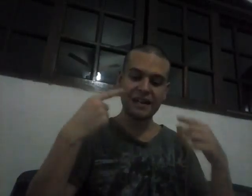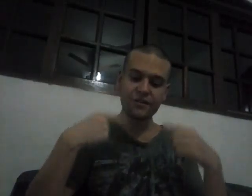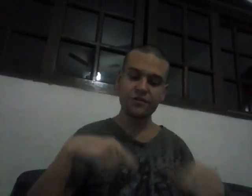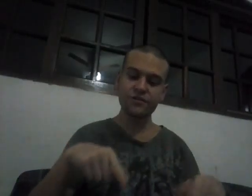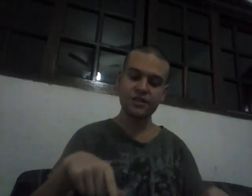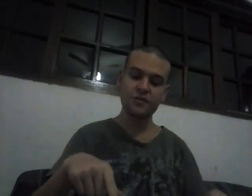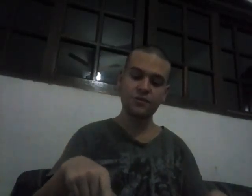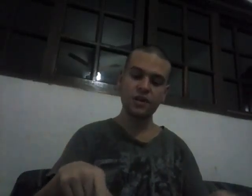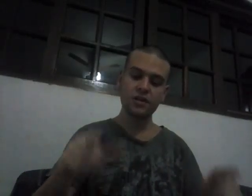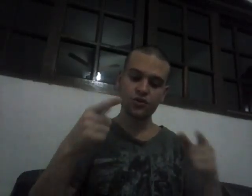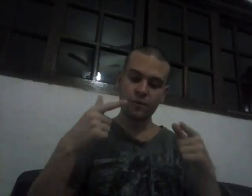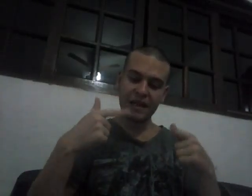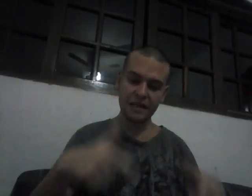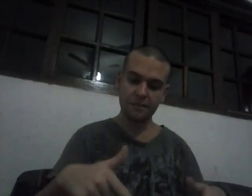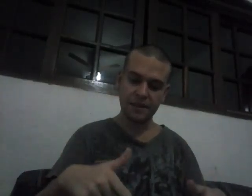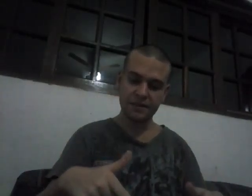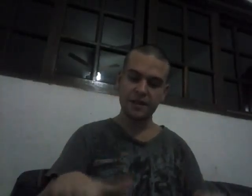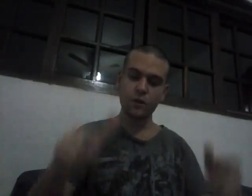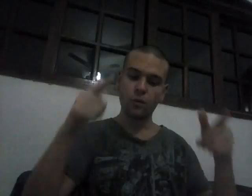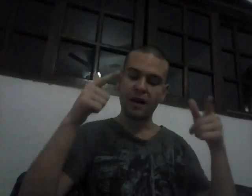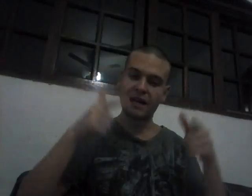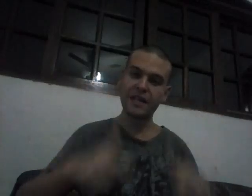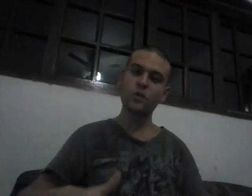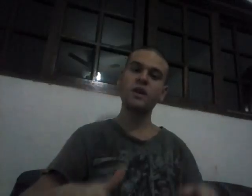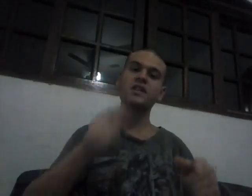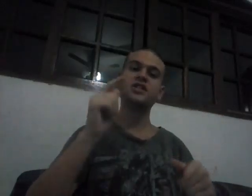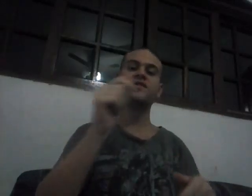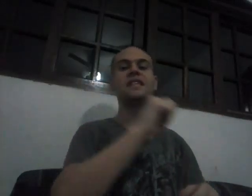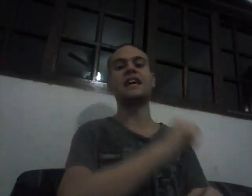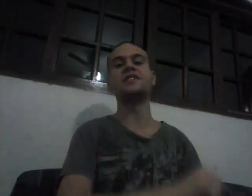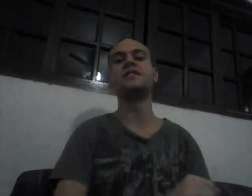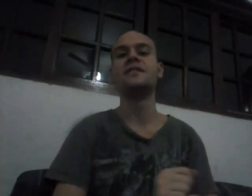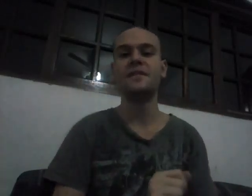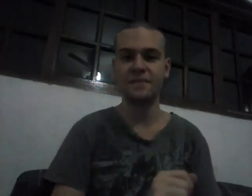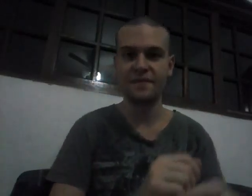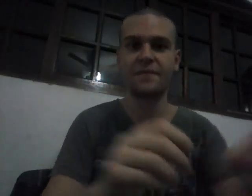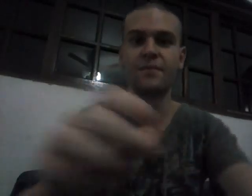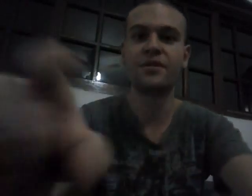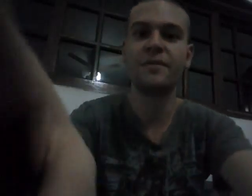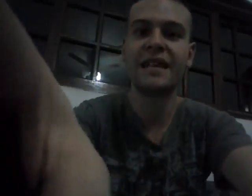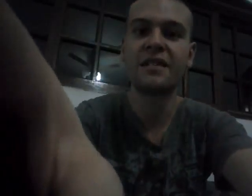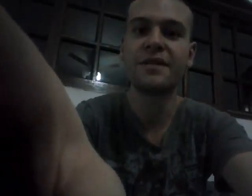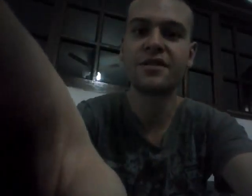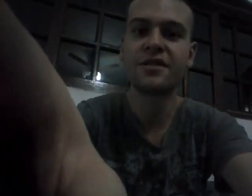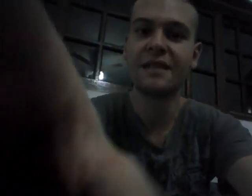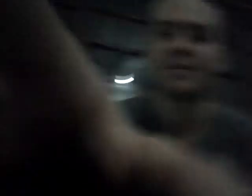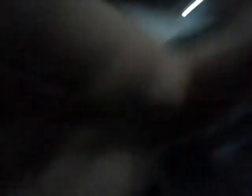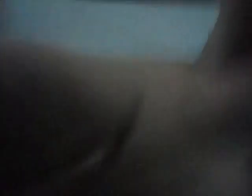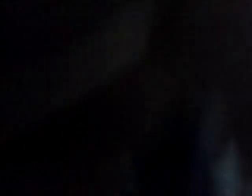a introdução sobre a Libras, uma língua de verdade. Muito obrigado, pessoal, e até a próxima. Obrigado.